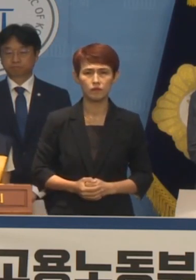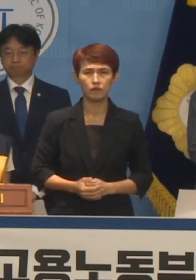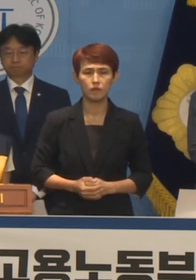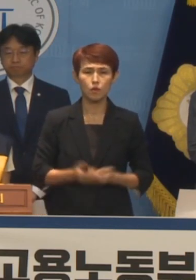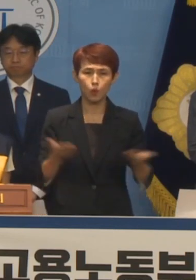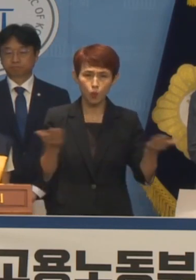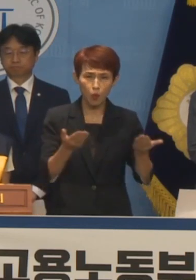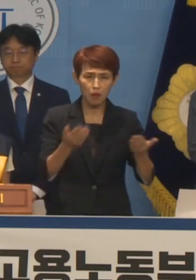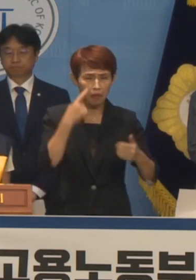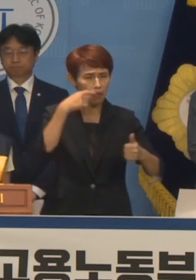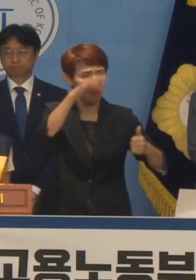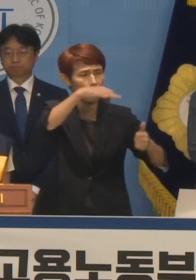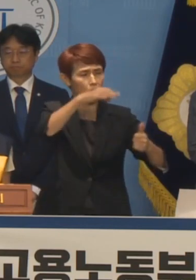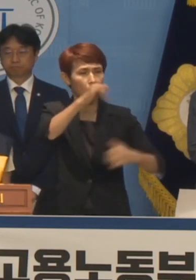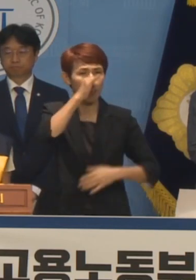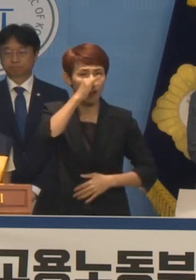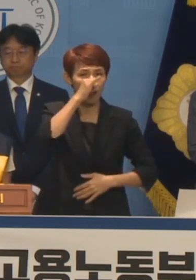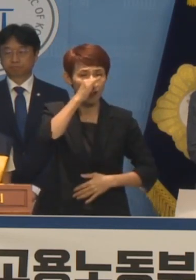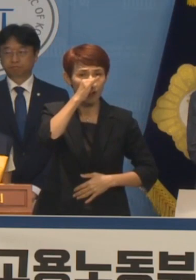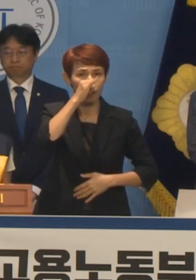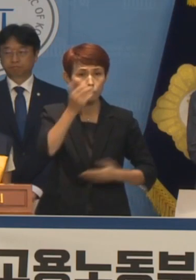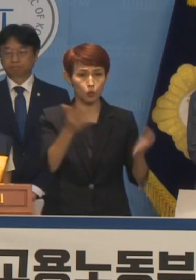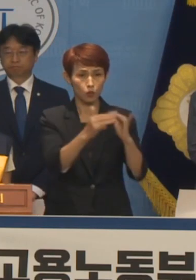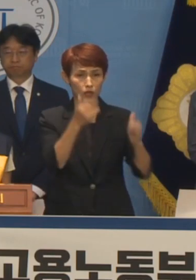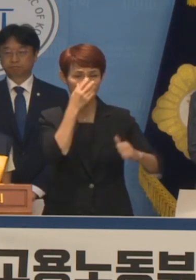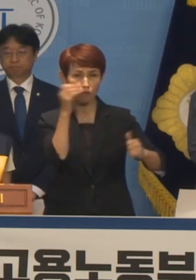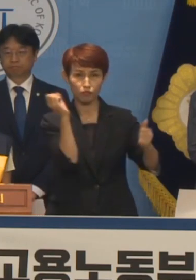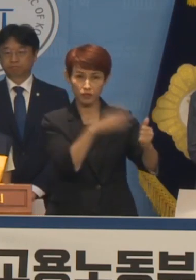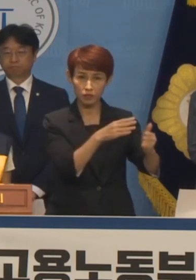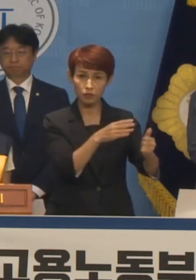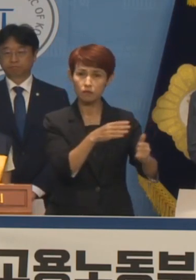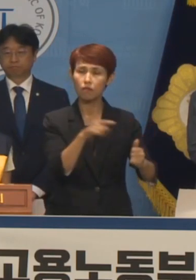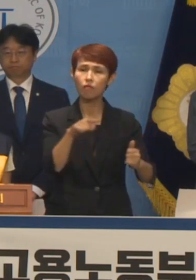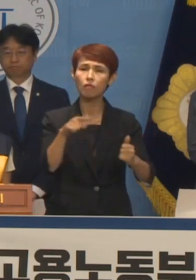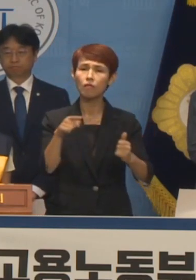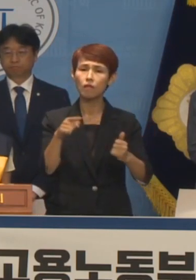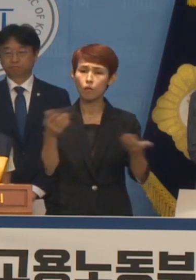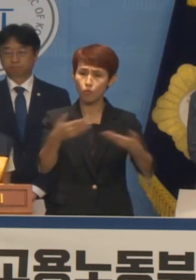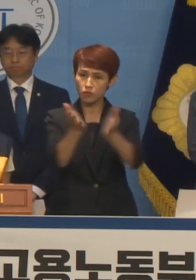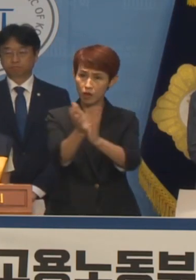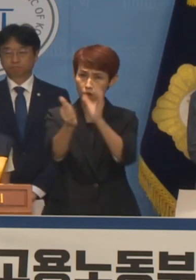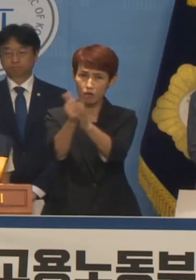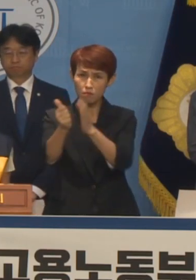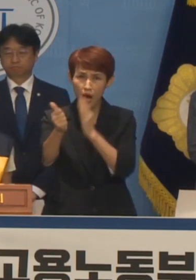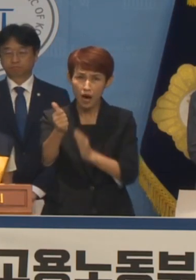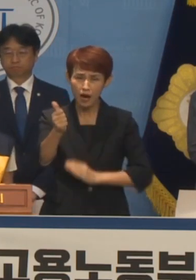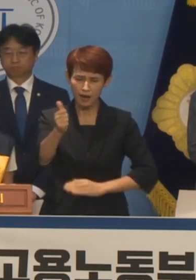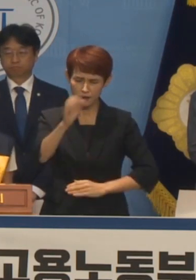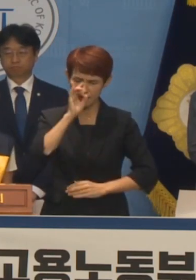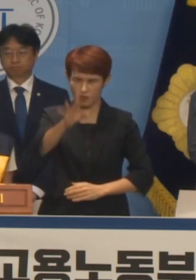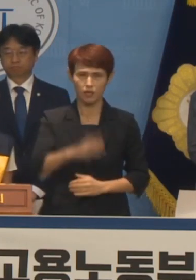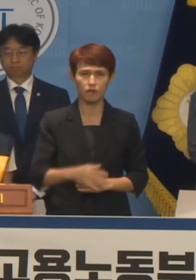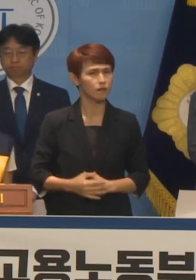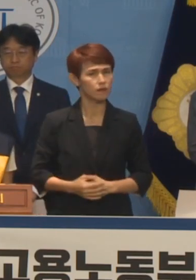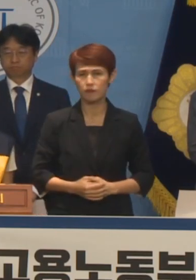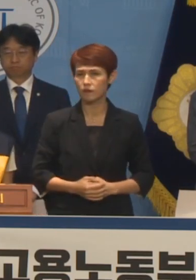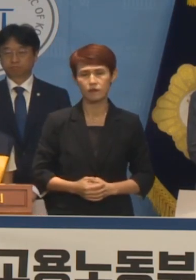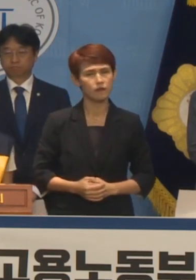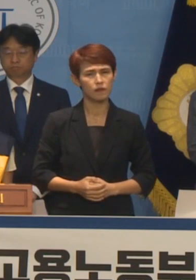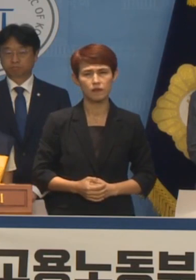노동을 경시하고 노동자들을 멸시하는 인물이 고용노동부 장관이라뇨. 말도 안 됩니다.